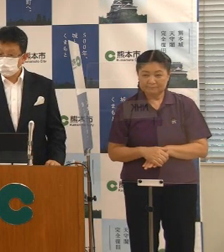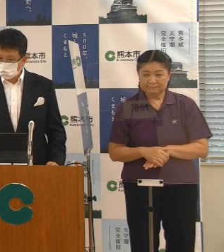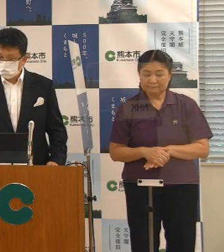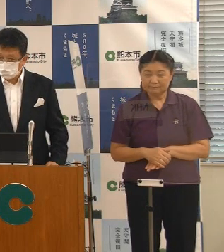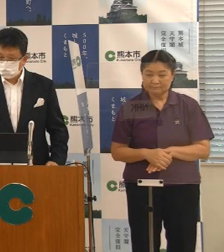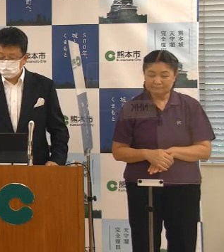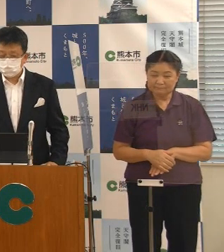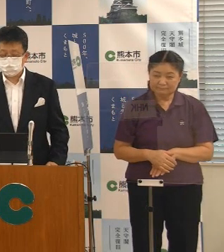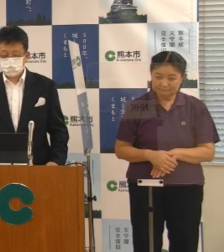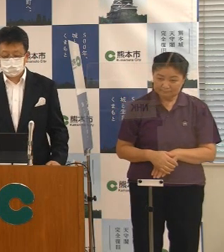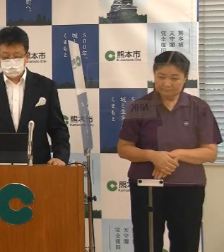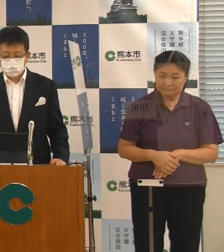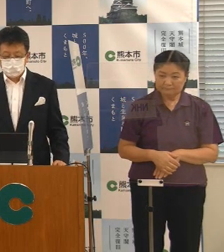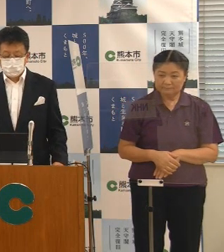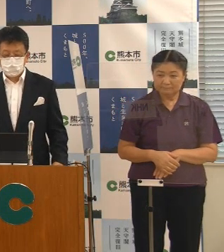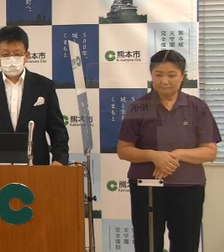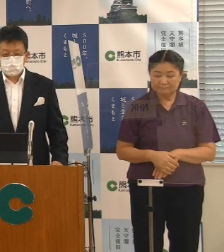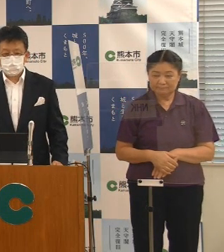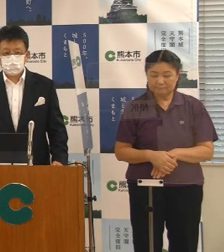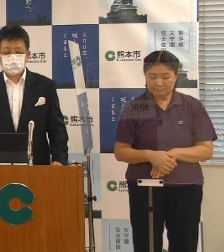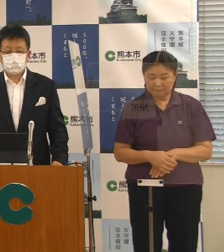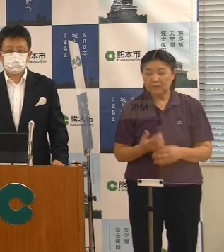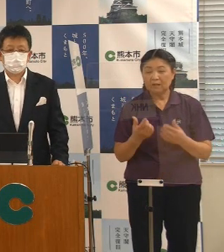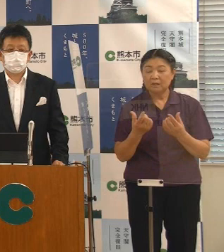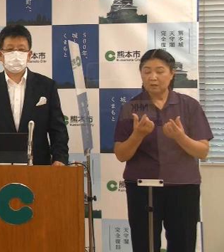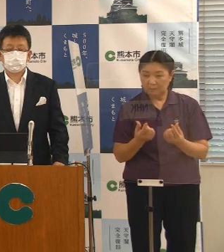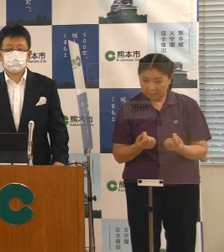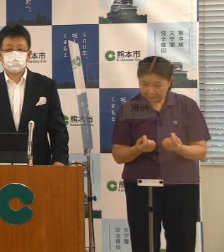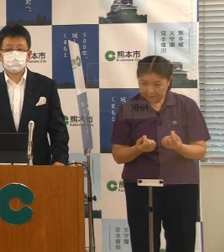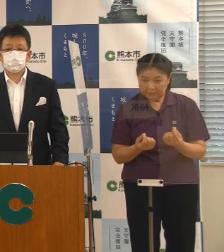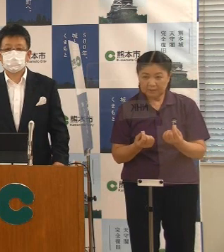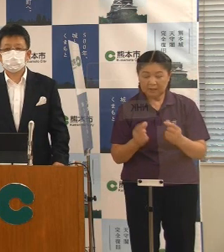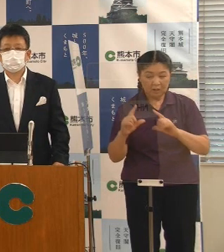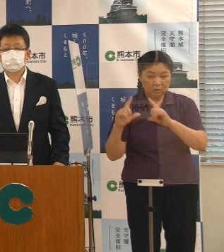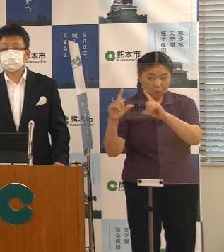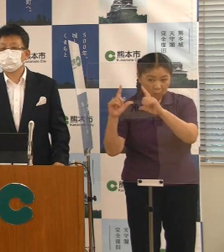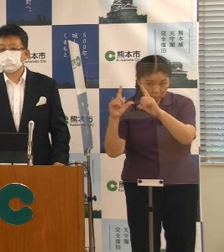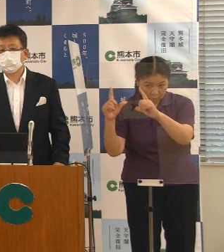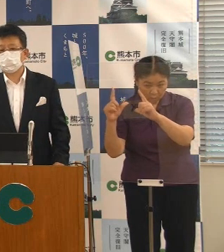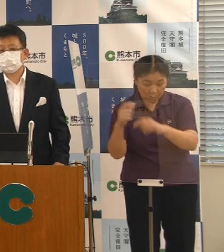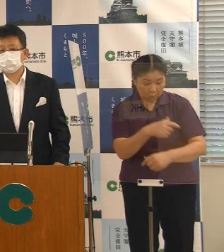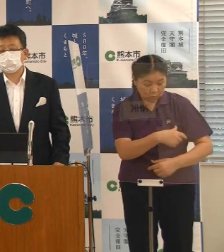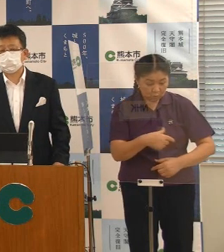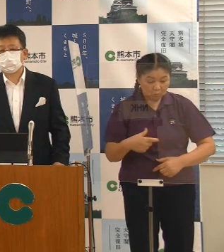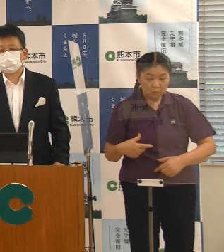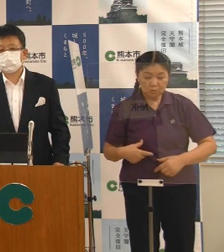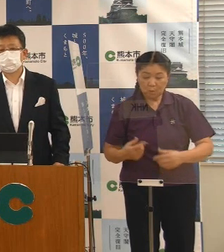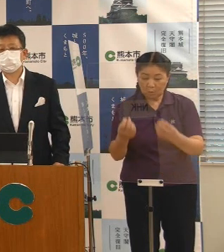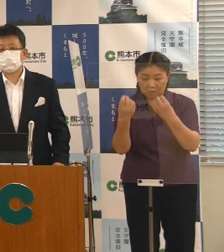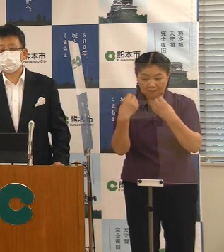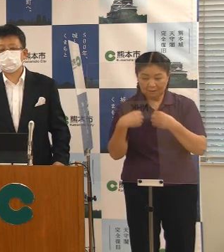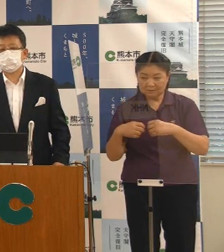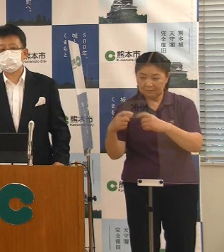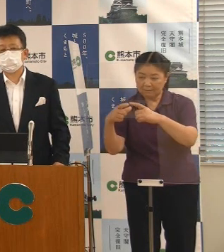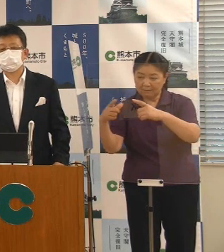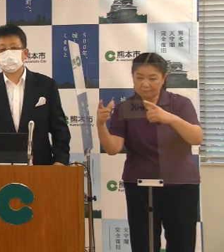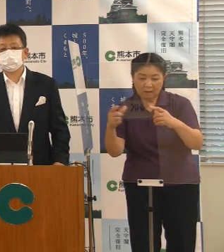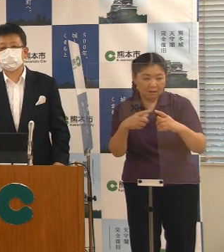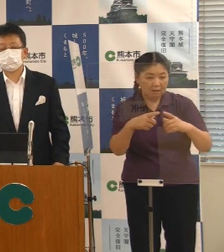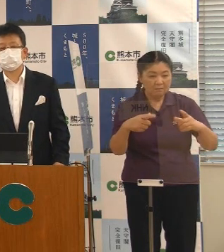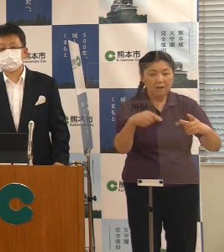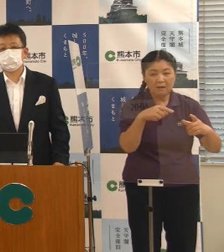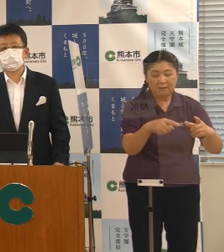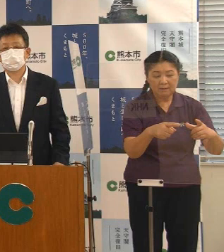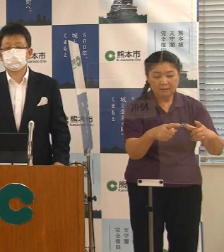お示しをさせていただきましたけれども、まあ、やはり、東京あるいは福岡の感染が拡大をしてきますと、